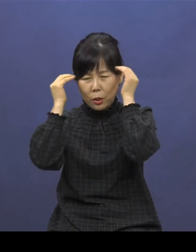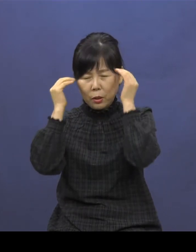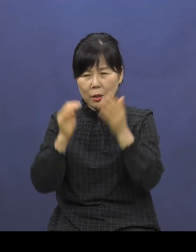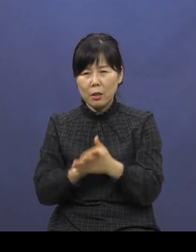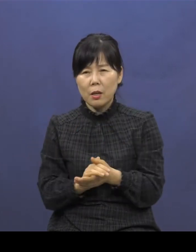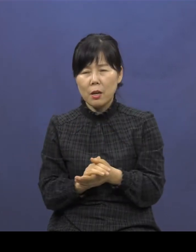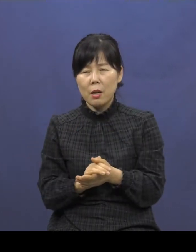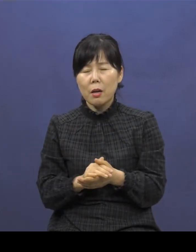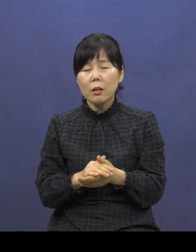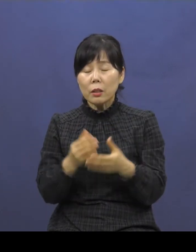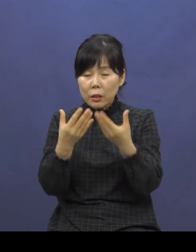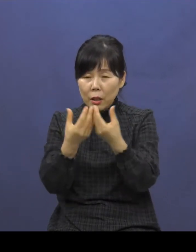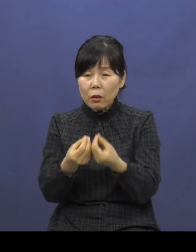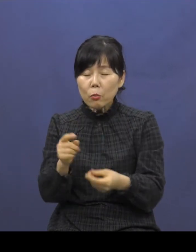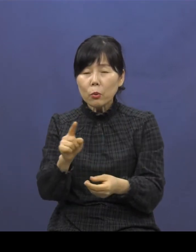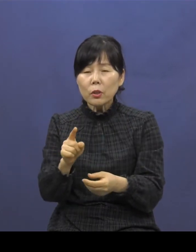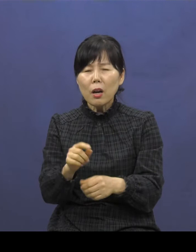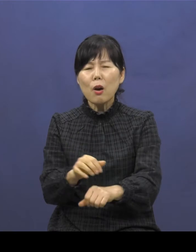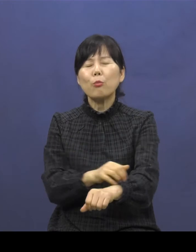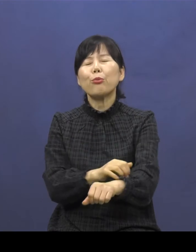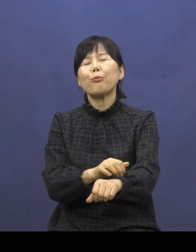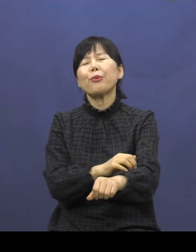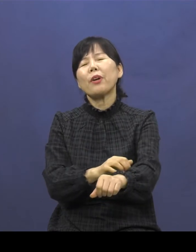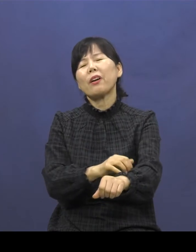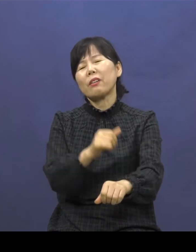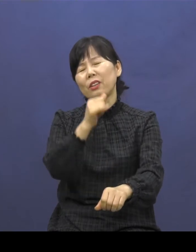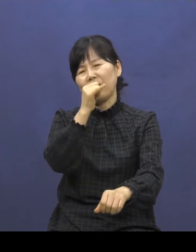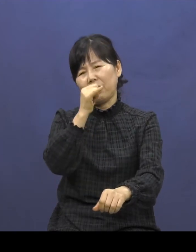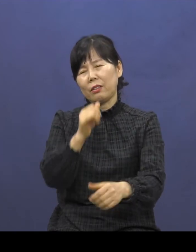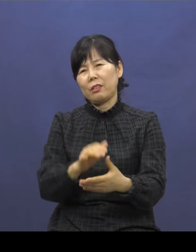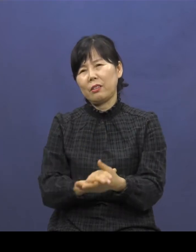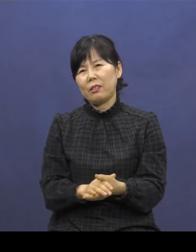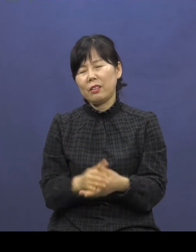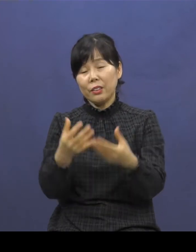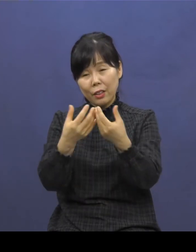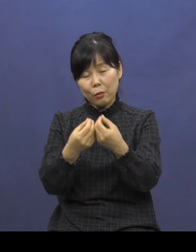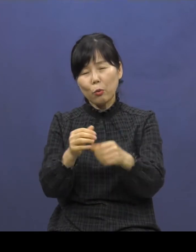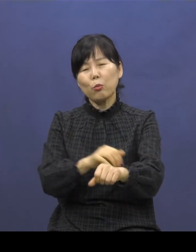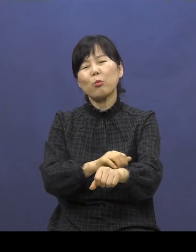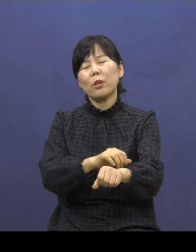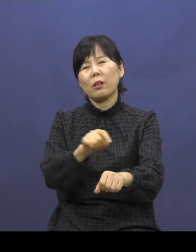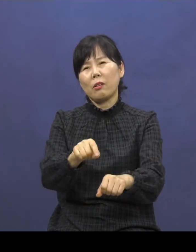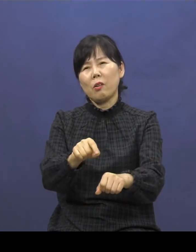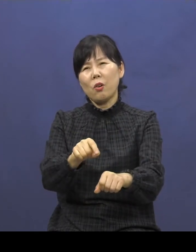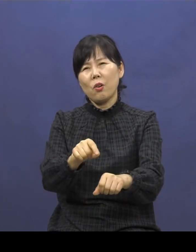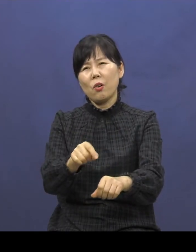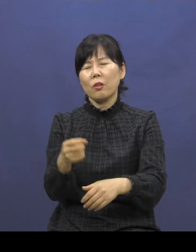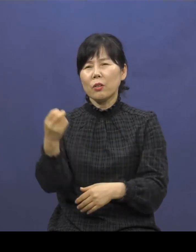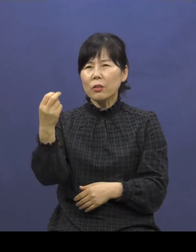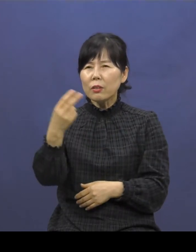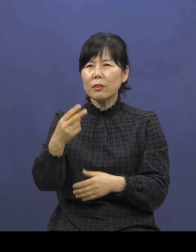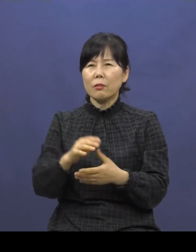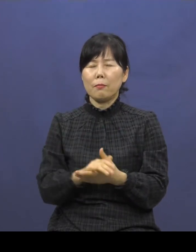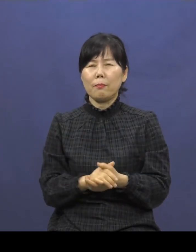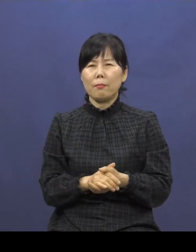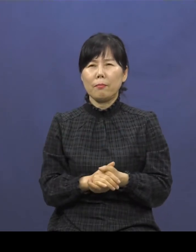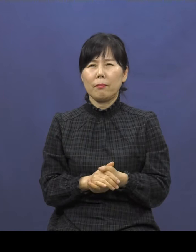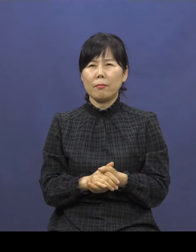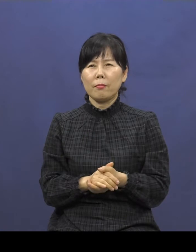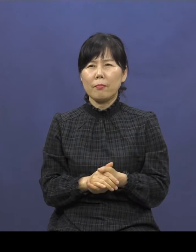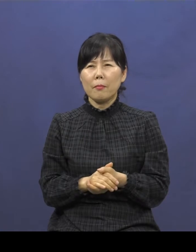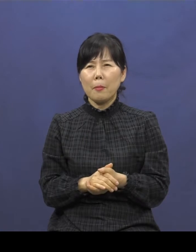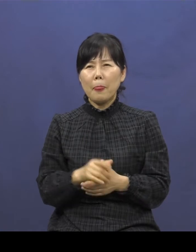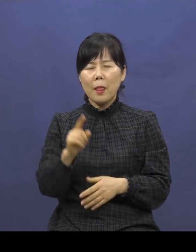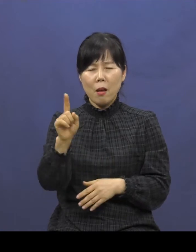예를 들면 불편함이에요. 뭐 그렇다고 해서 죽을 건 아니지만 정말 불편한 거예요. 그리고